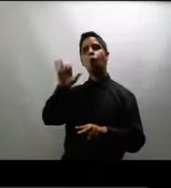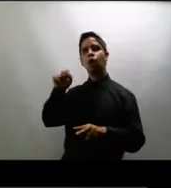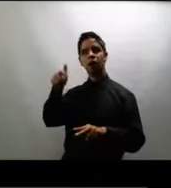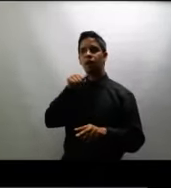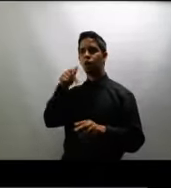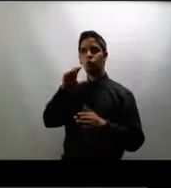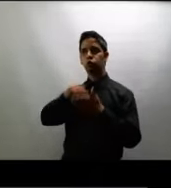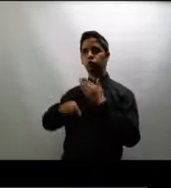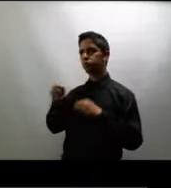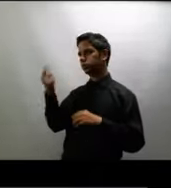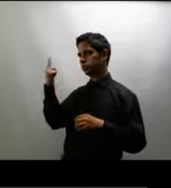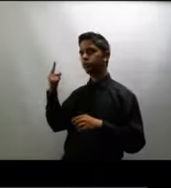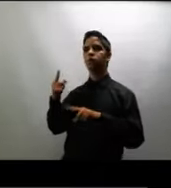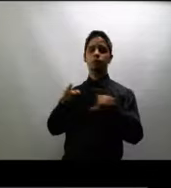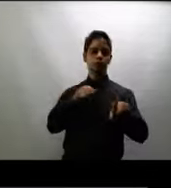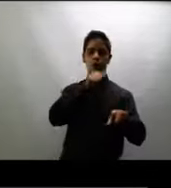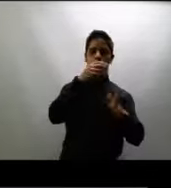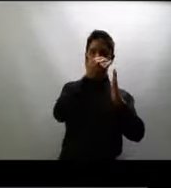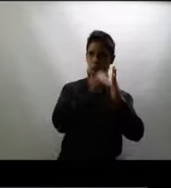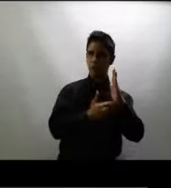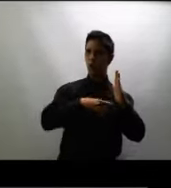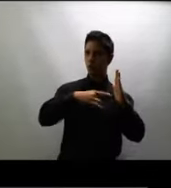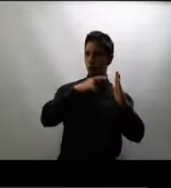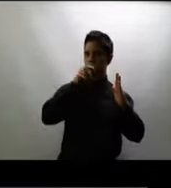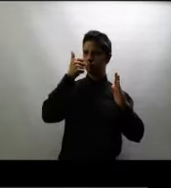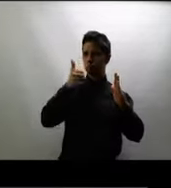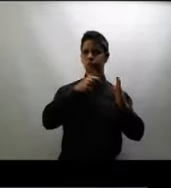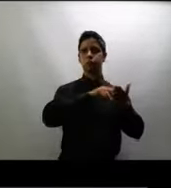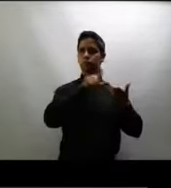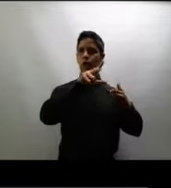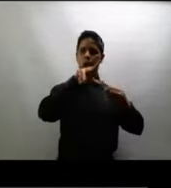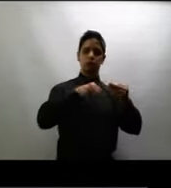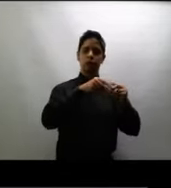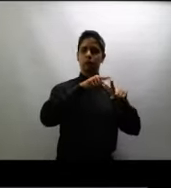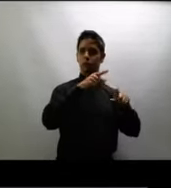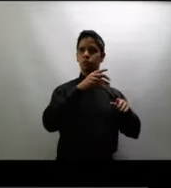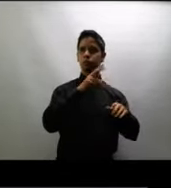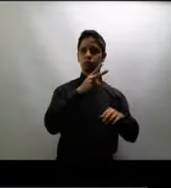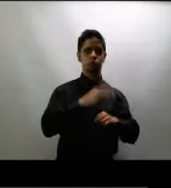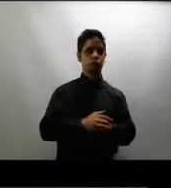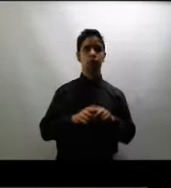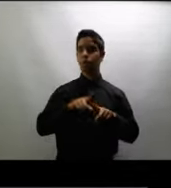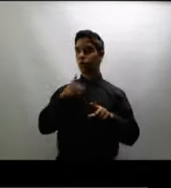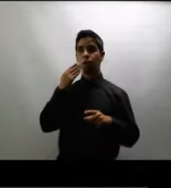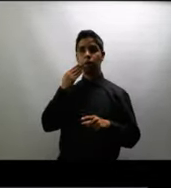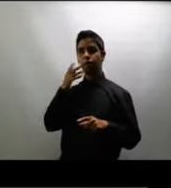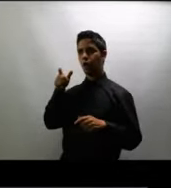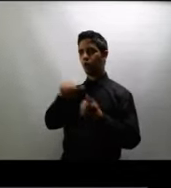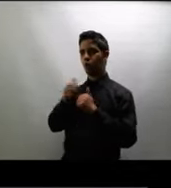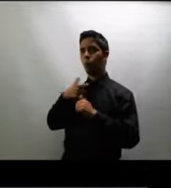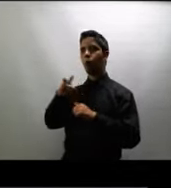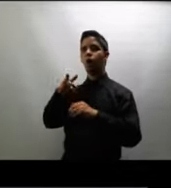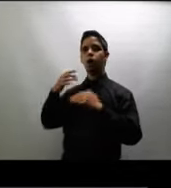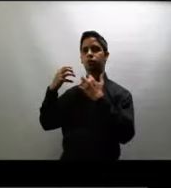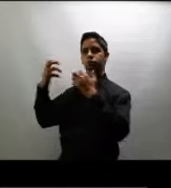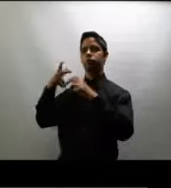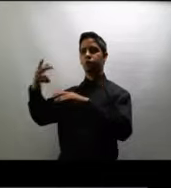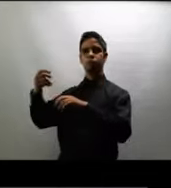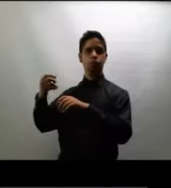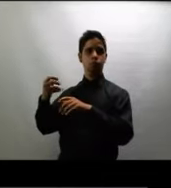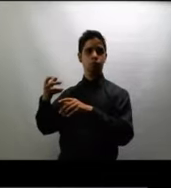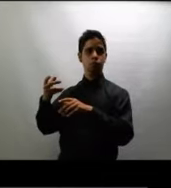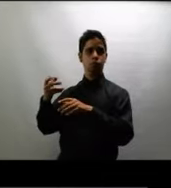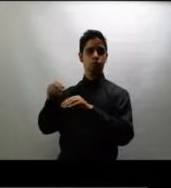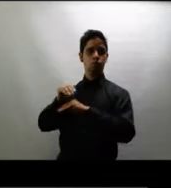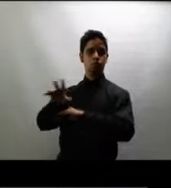que es profesora de mercadeo. No, mira, ¿tú crees? Y para que vea lo alto que ella tiene la opinión del público. Sí, ¿no? Es que a la larga, pero claro. Es una paja, el